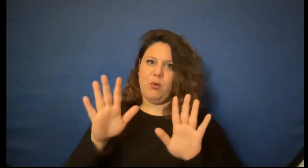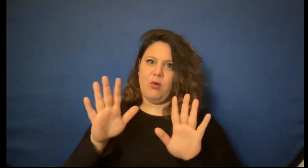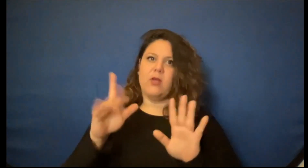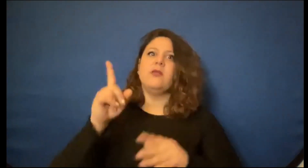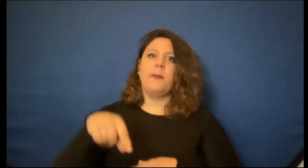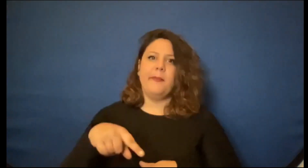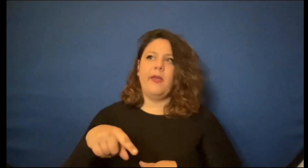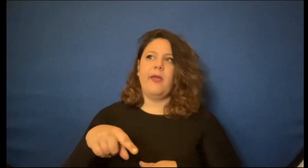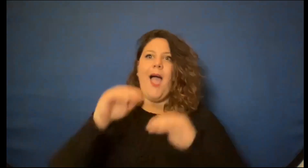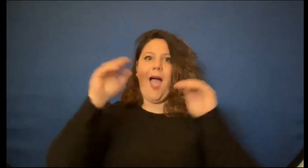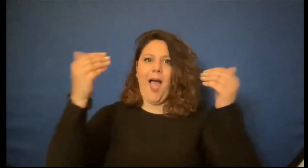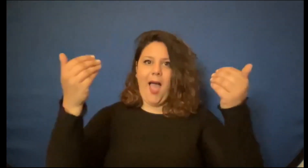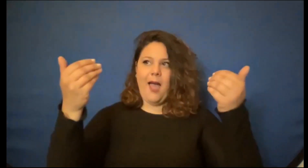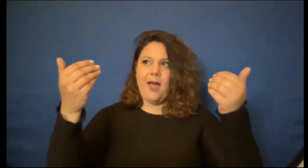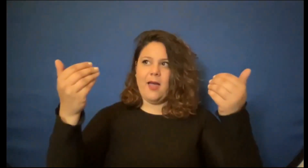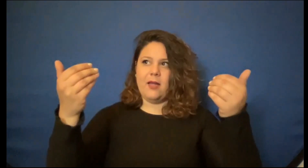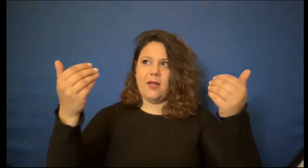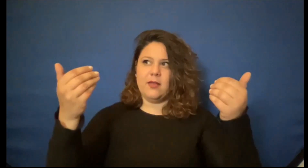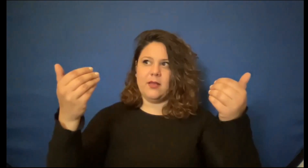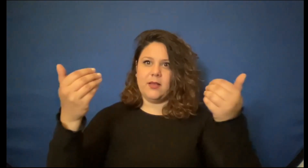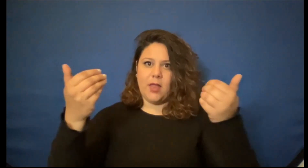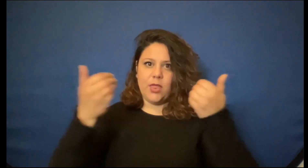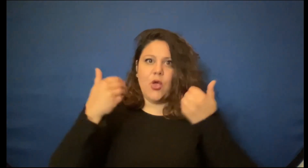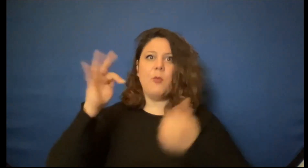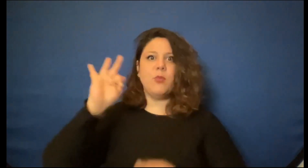profesional me estaba superando.